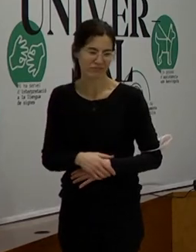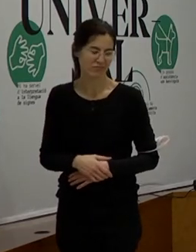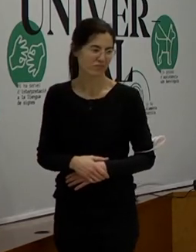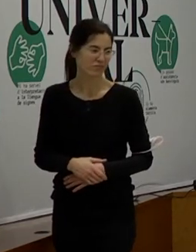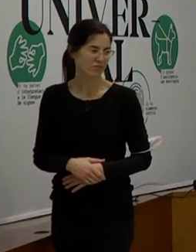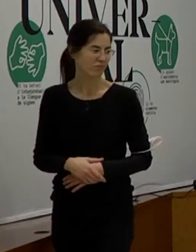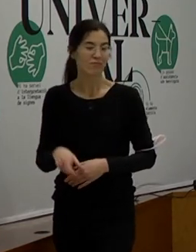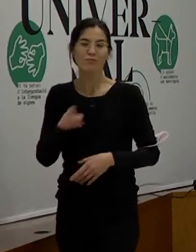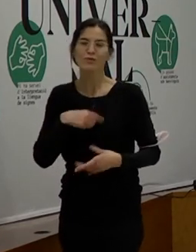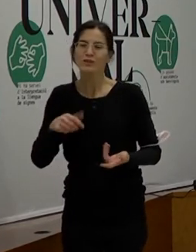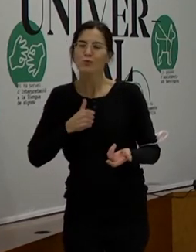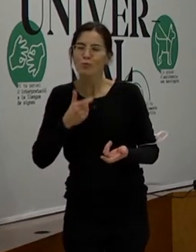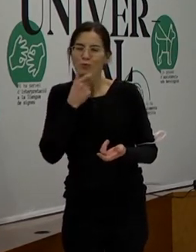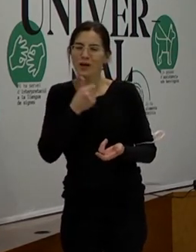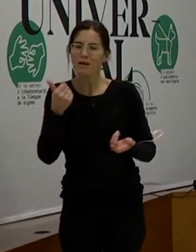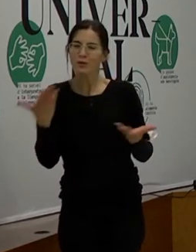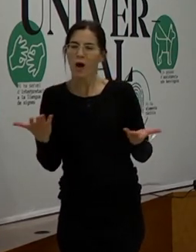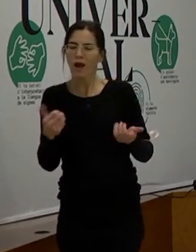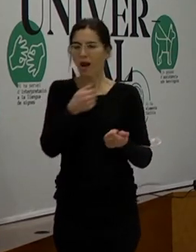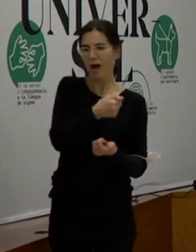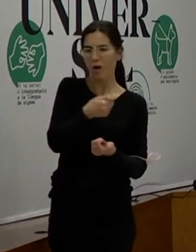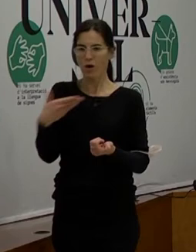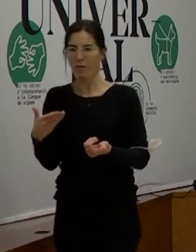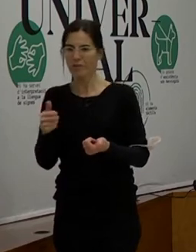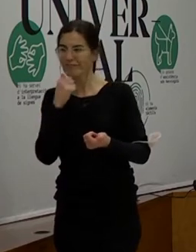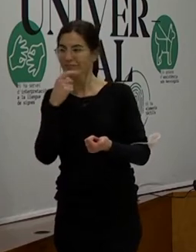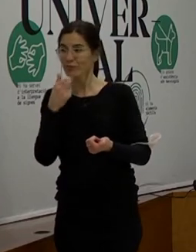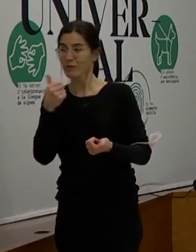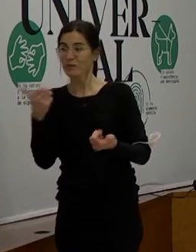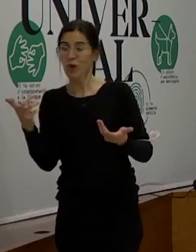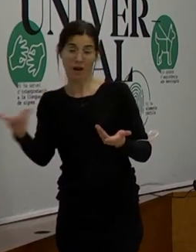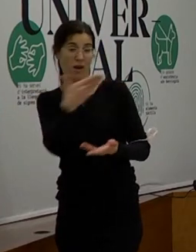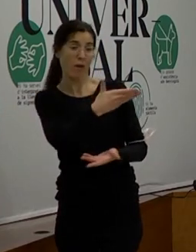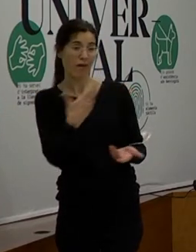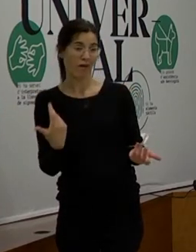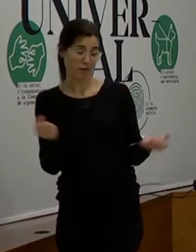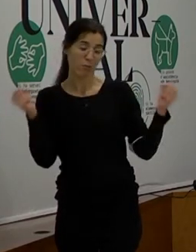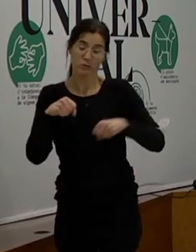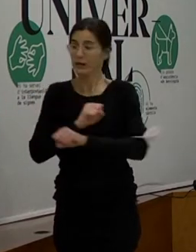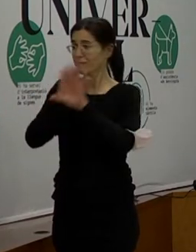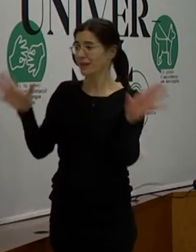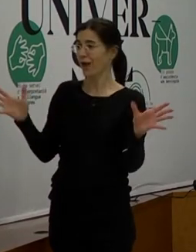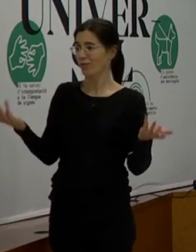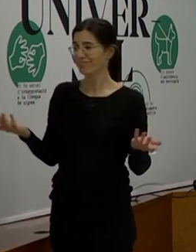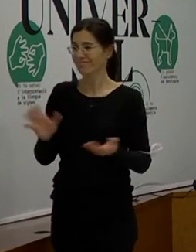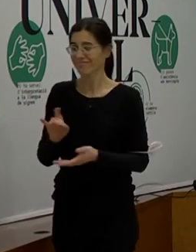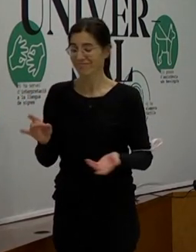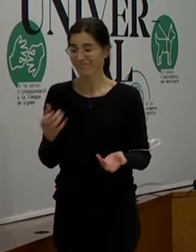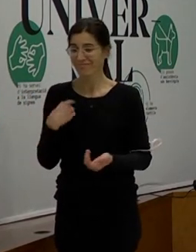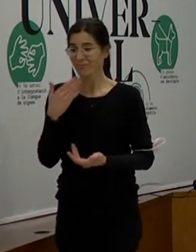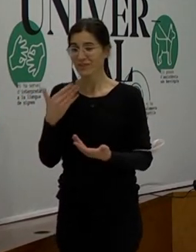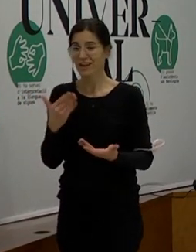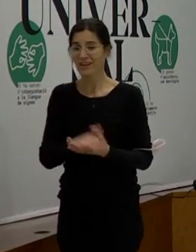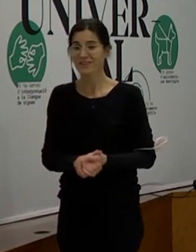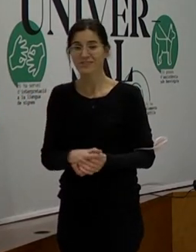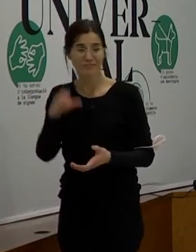Quina opció voleu de les dues? Francament, la A o la B? Pues ja està, no hi ha més que dir. Moltíssimes